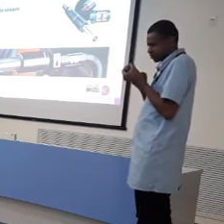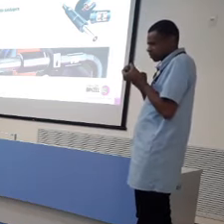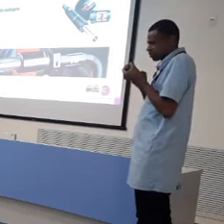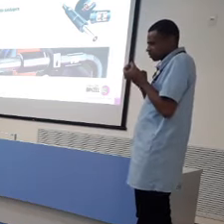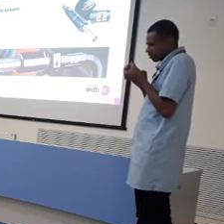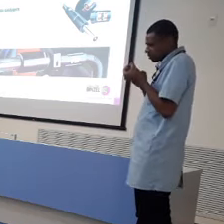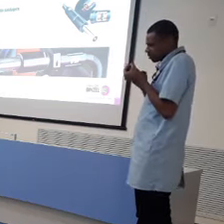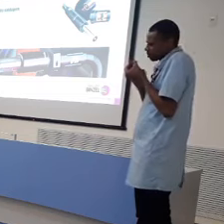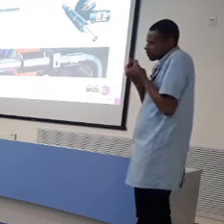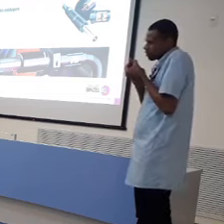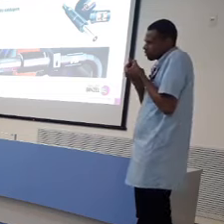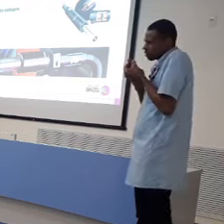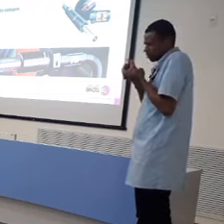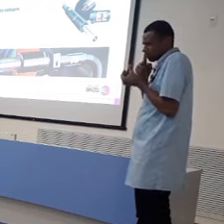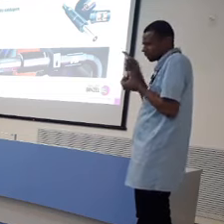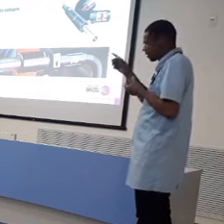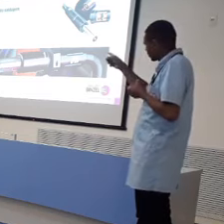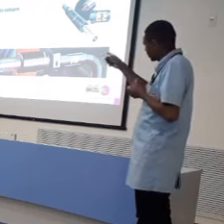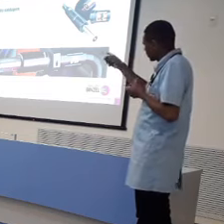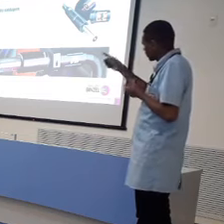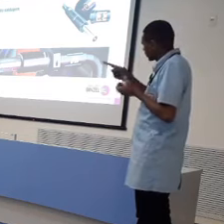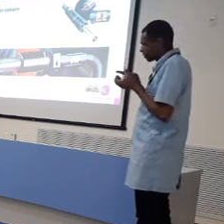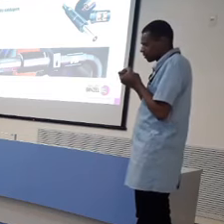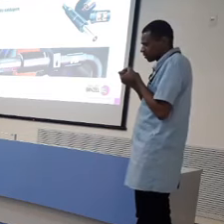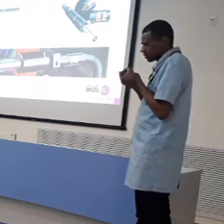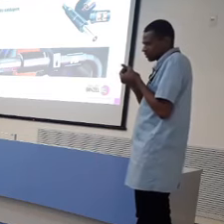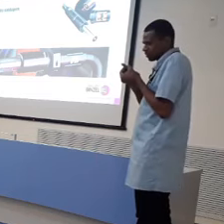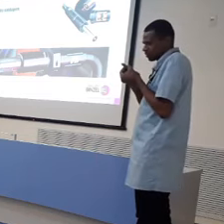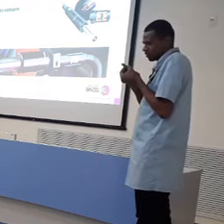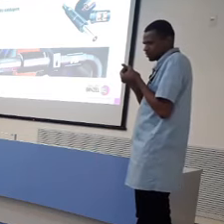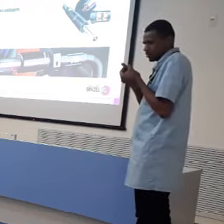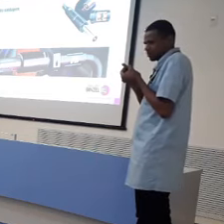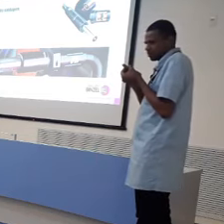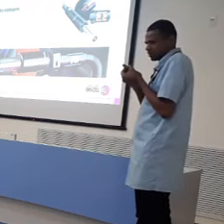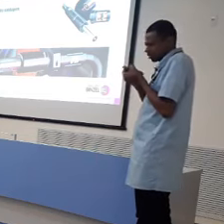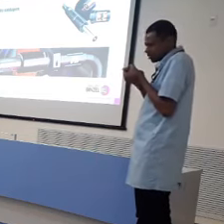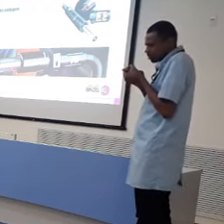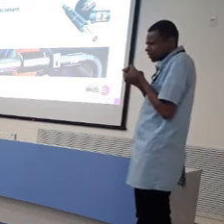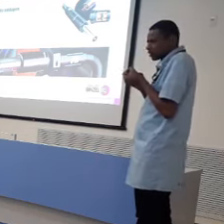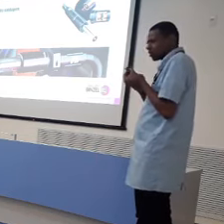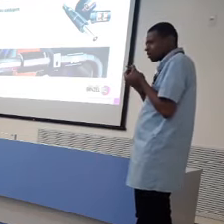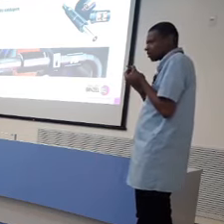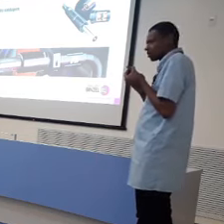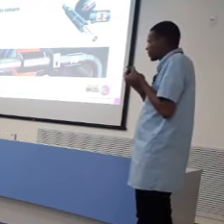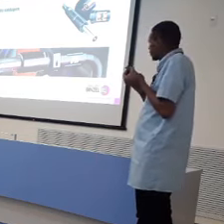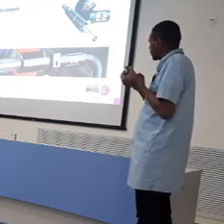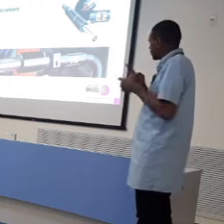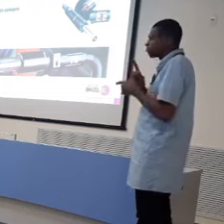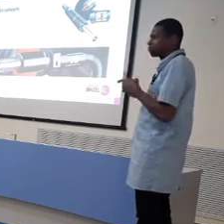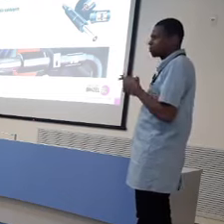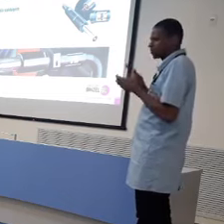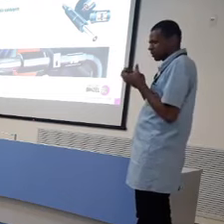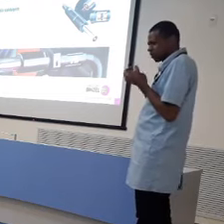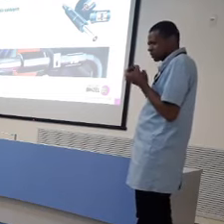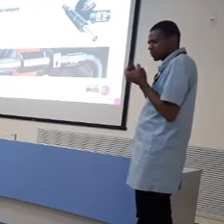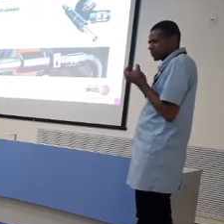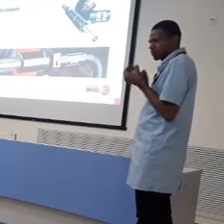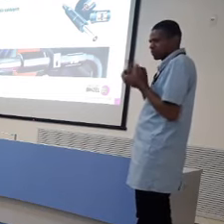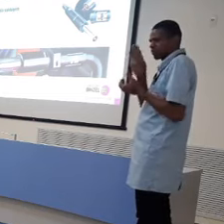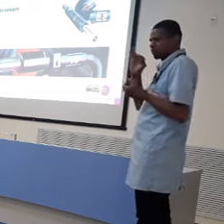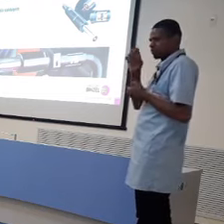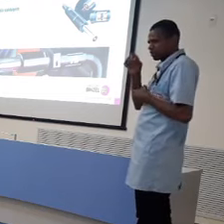ali está torta, ali o arame, né? É que está torto o arame. Esse bico, ele faz esse movimento aqui, ó.